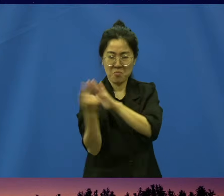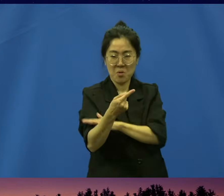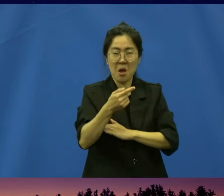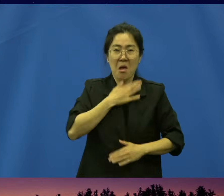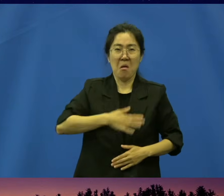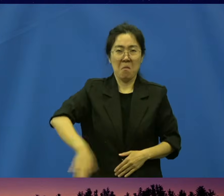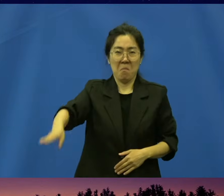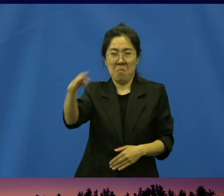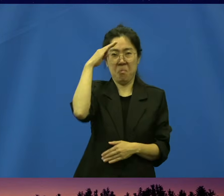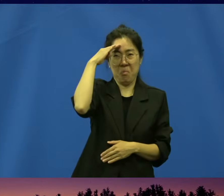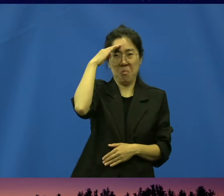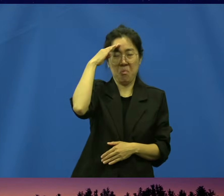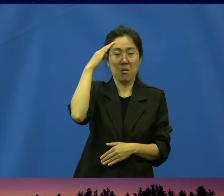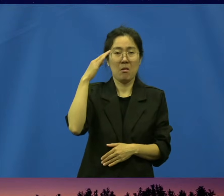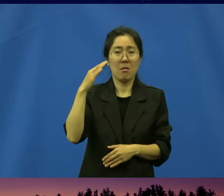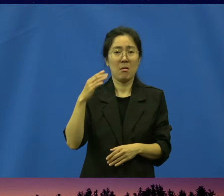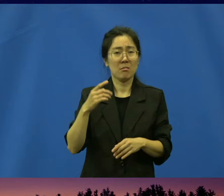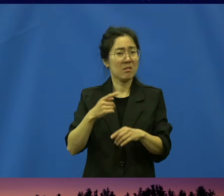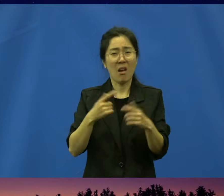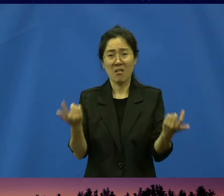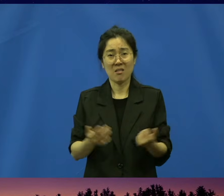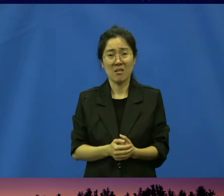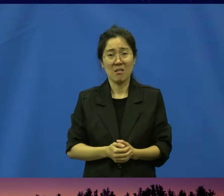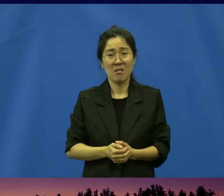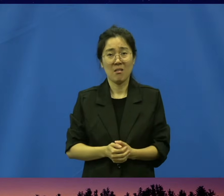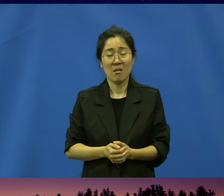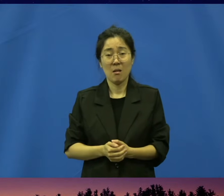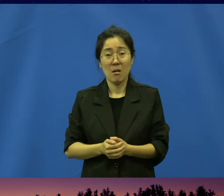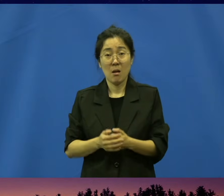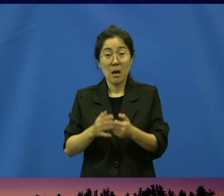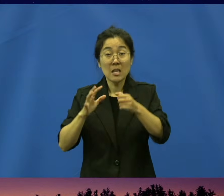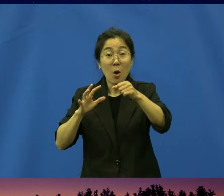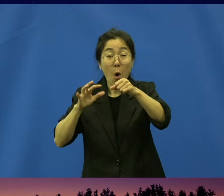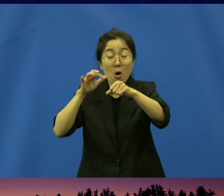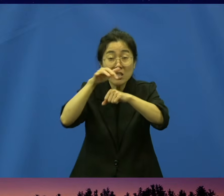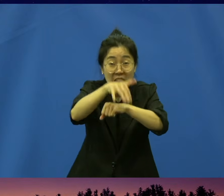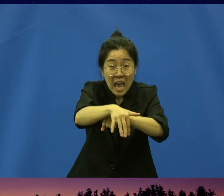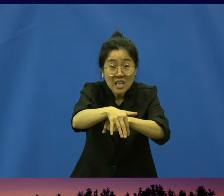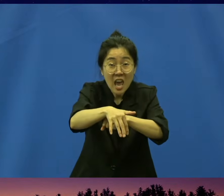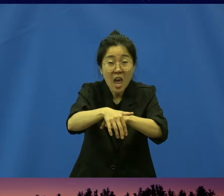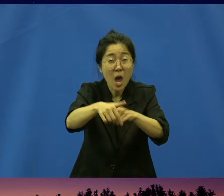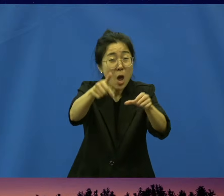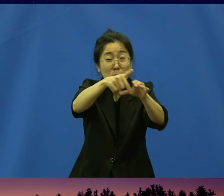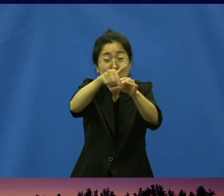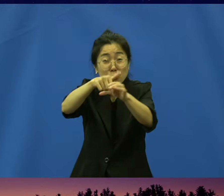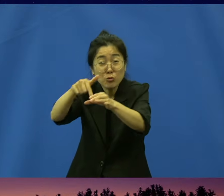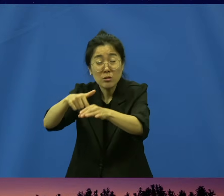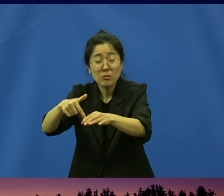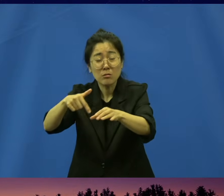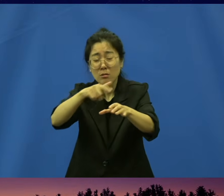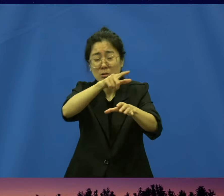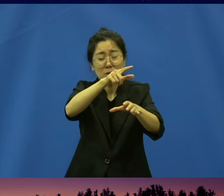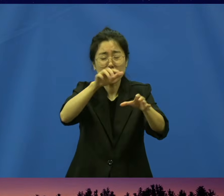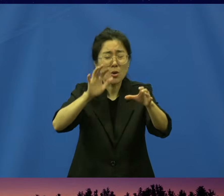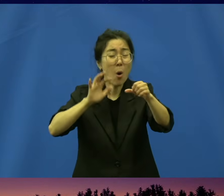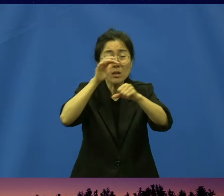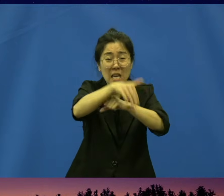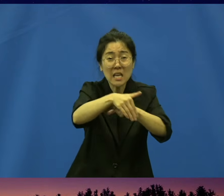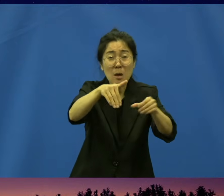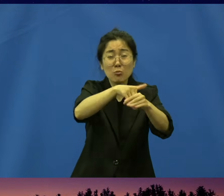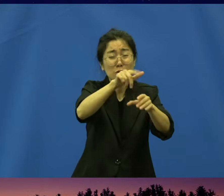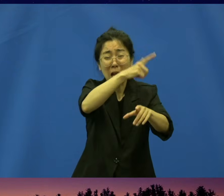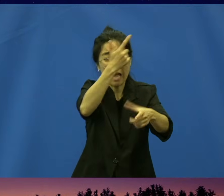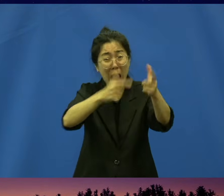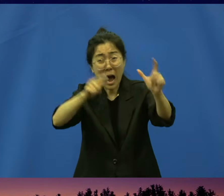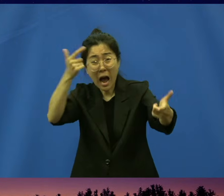다양한 문화와 배경을 가진 그리스도인들이 어떻게 하나의 틀 안에 다 몰아넣을 수 있겠습니까? 어떻게 생각과 표현의